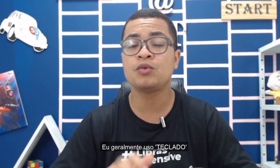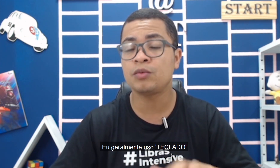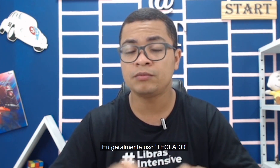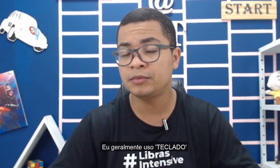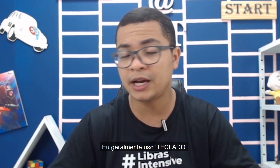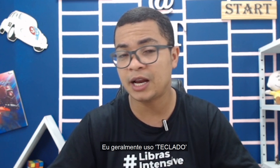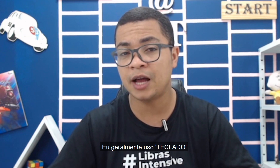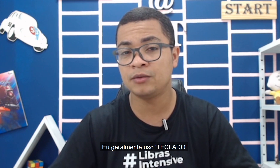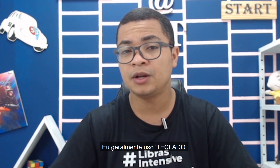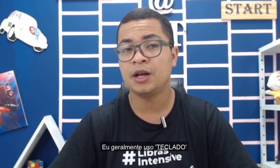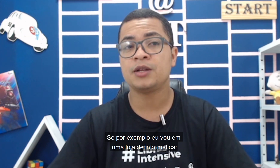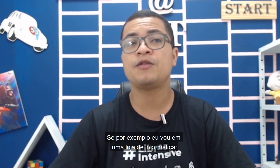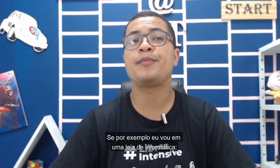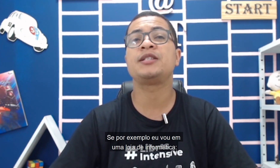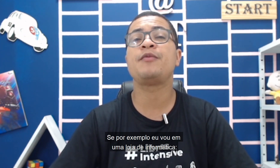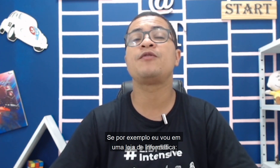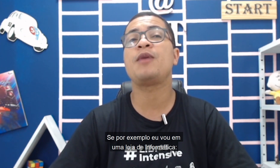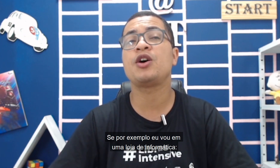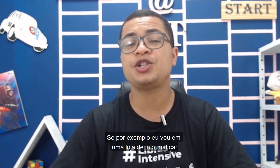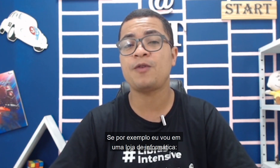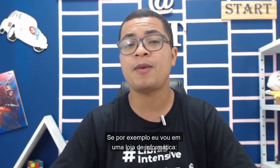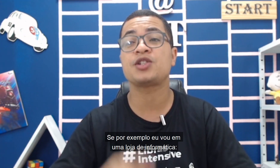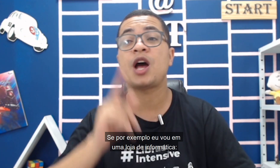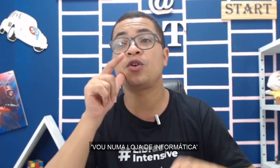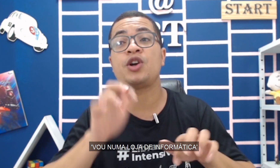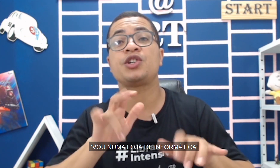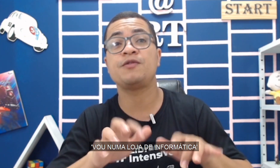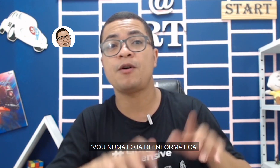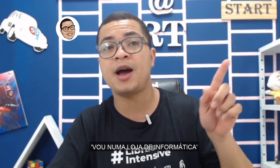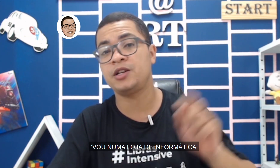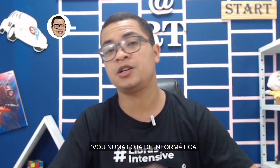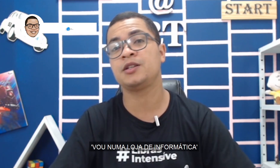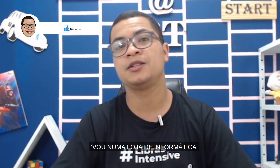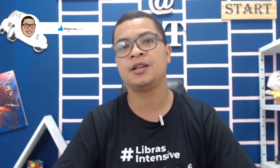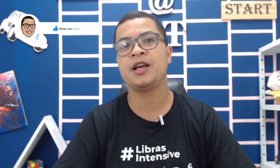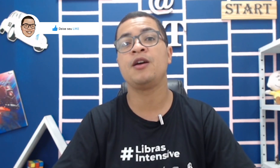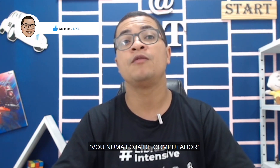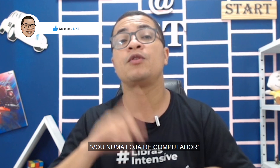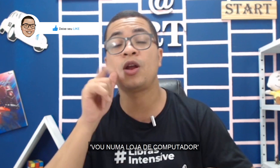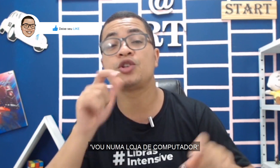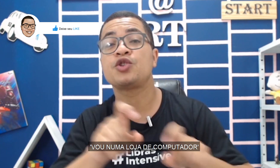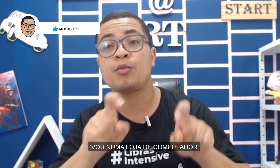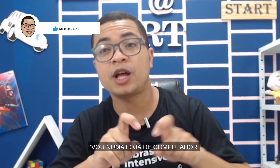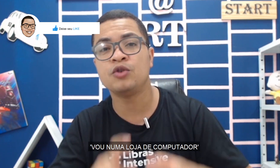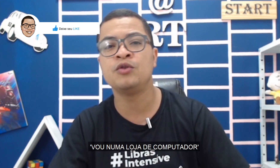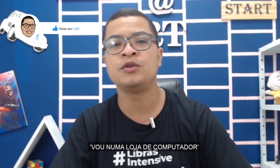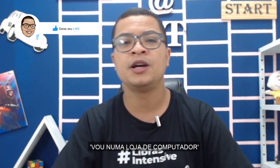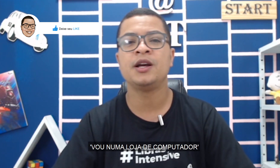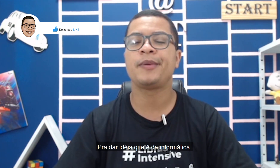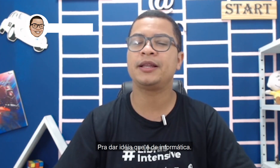teclado Por exemplo, eu vou numa loja de informática Ah, vou numa loja de informática Vou numa loja de computador Para